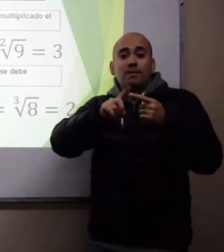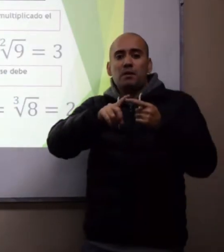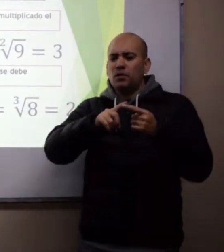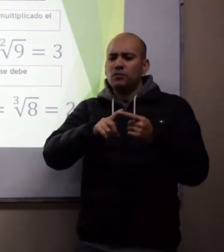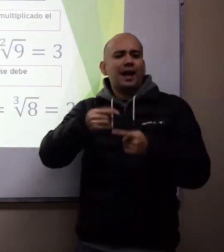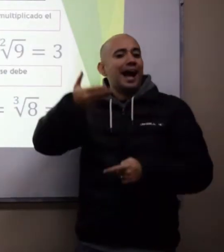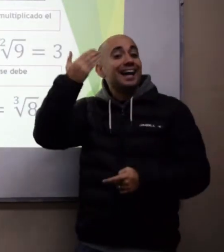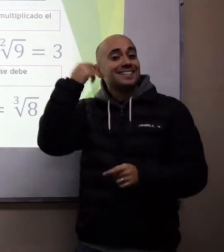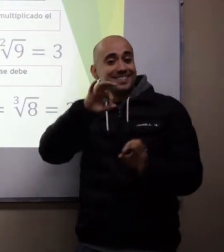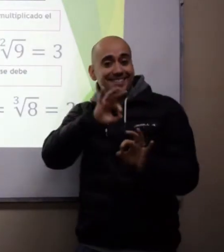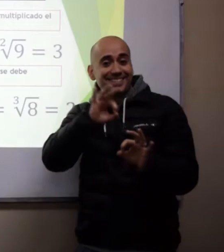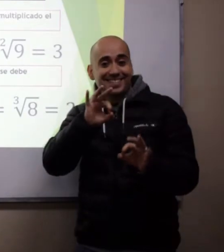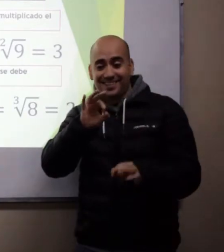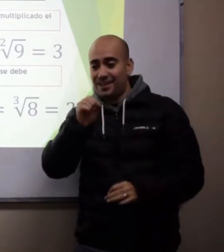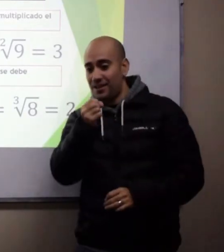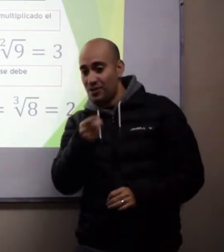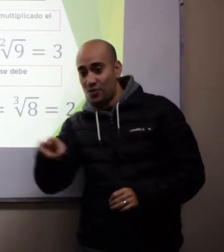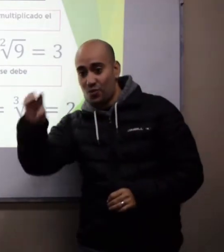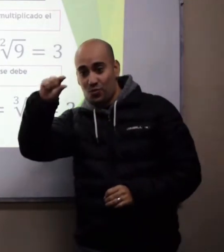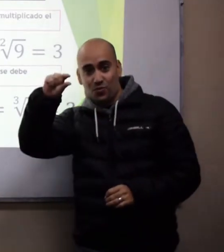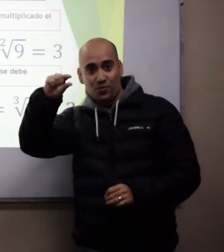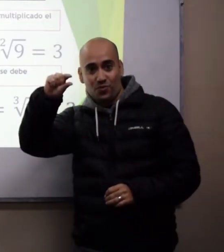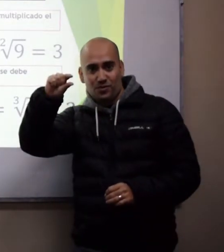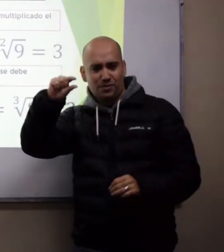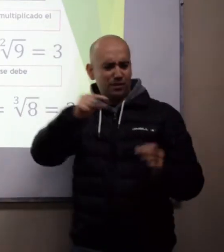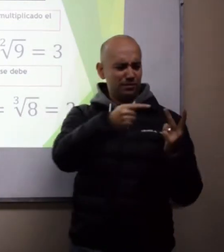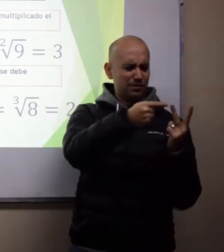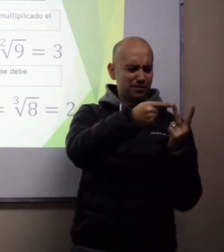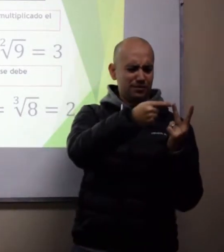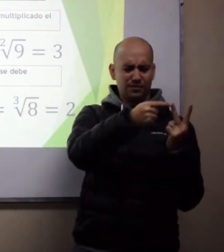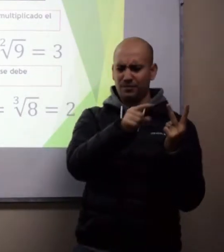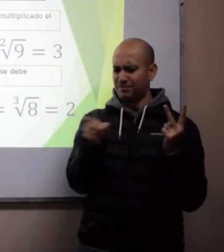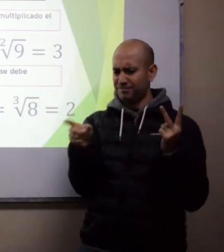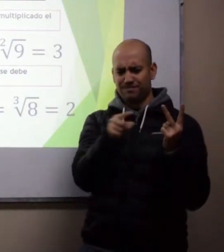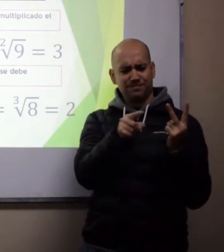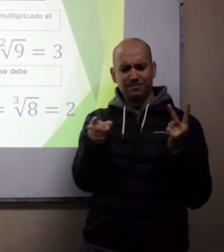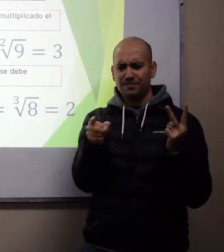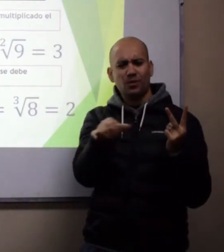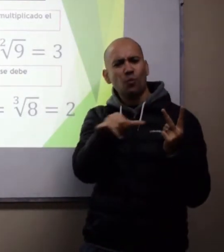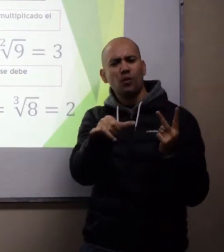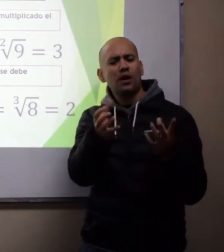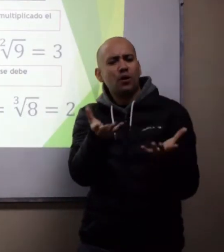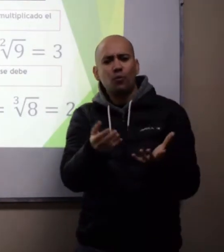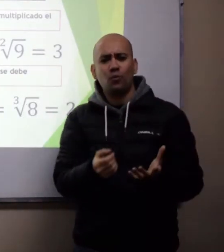Relación entre raíces y potencia. El índice siempre va a ser